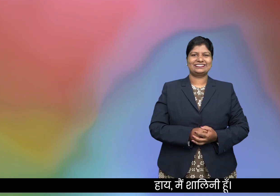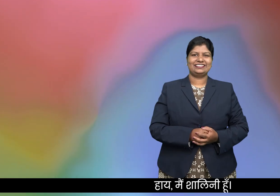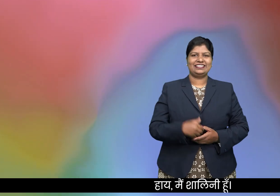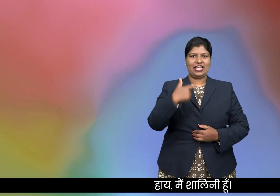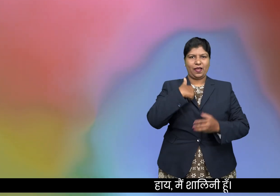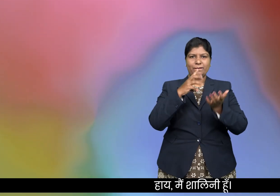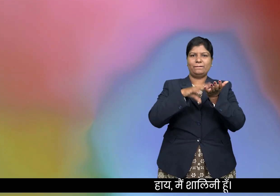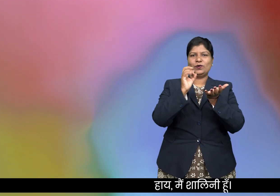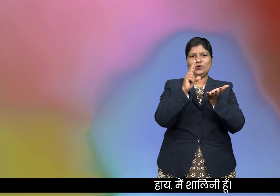मैं शालिनी हूँ।